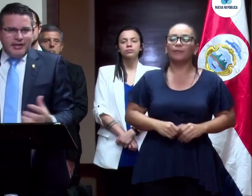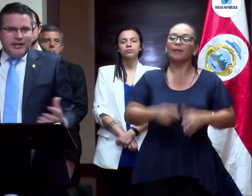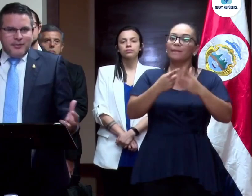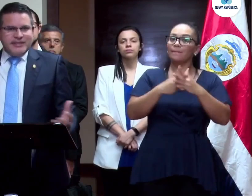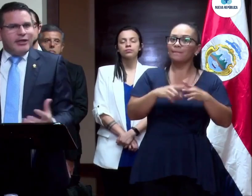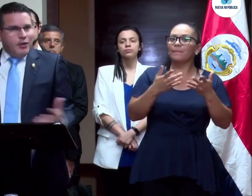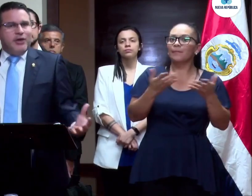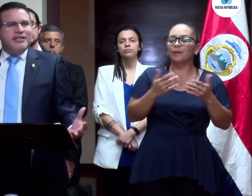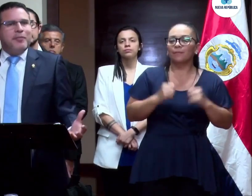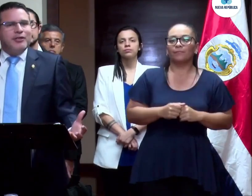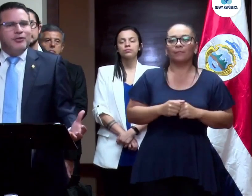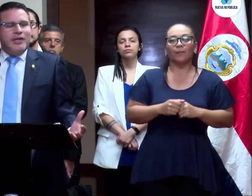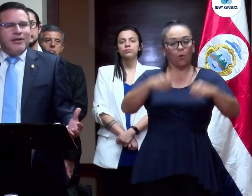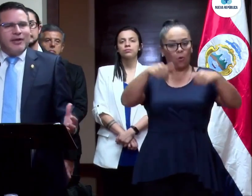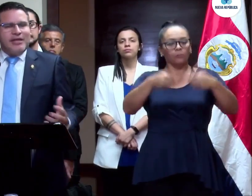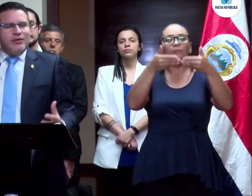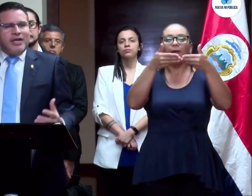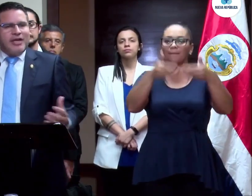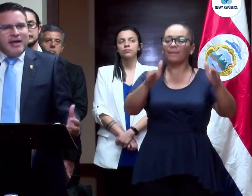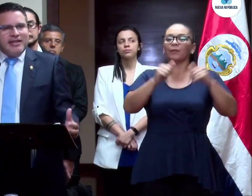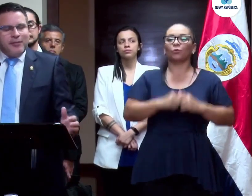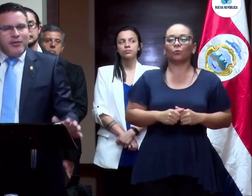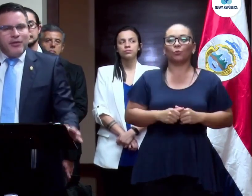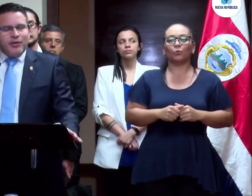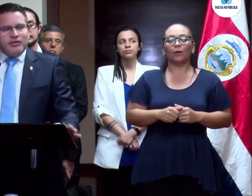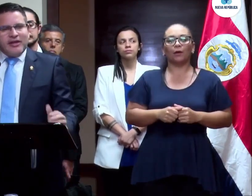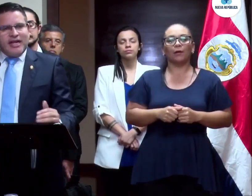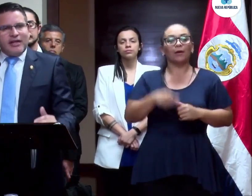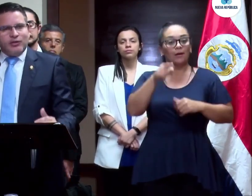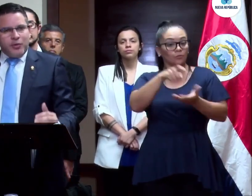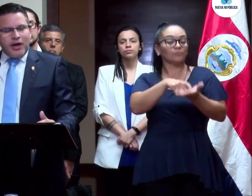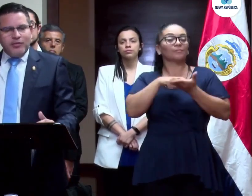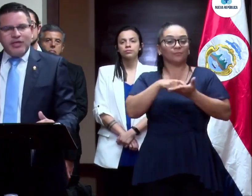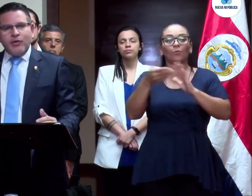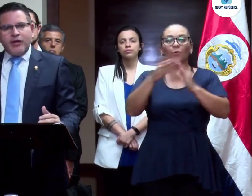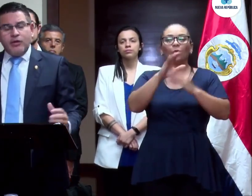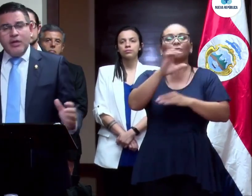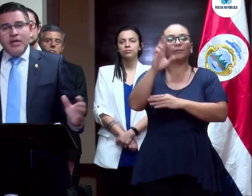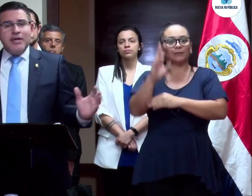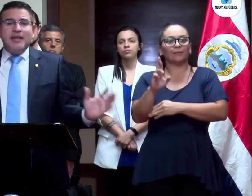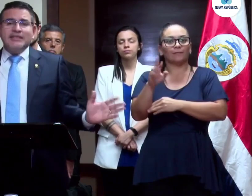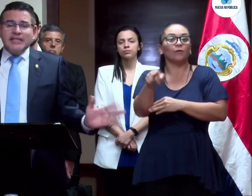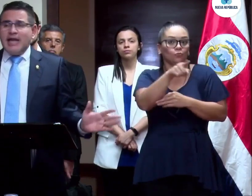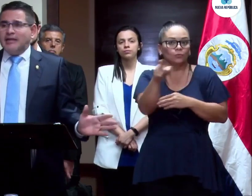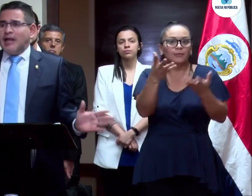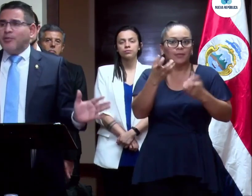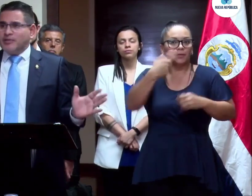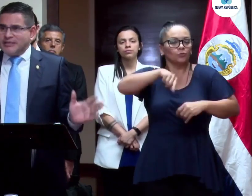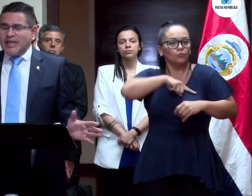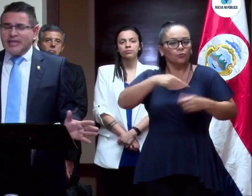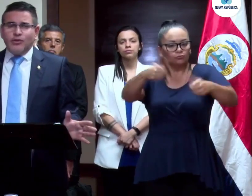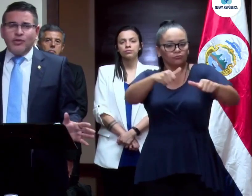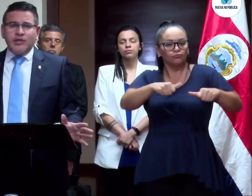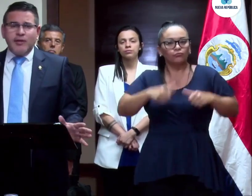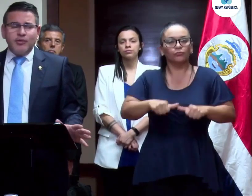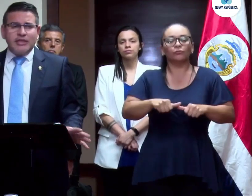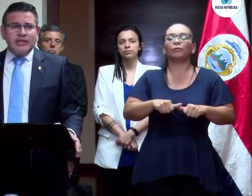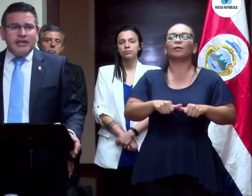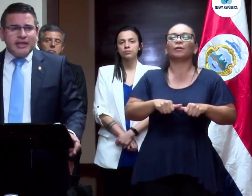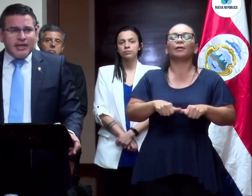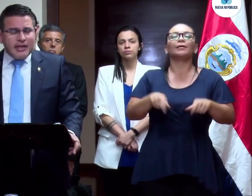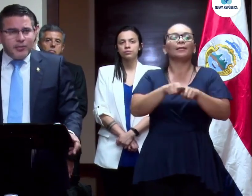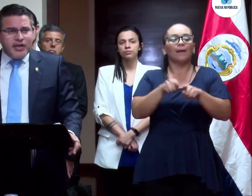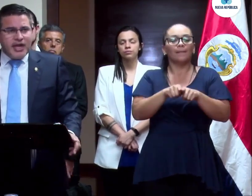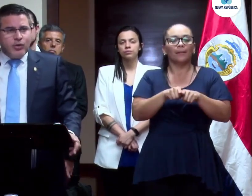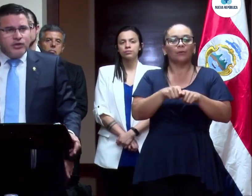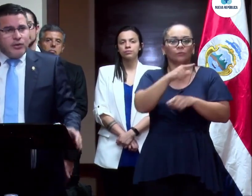porque pues se dio esta apertura, creo que es algo que demanda el pueblo de Costa Rica, que nos pongamos de acuerdo, y más allá de la potestad que todos sabemos que